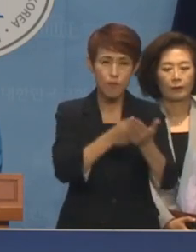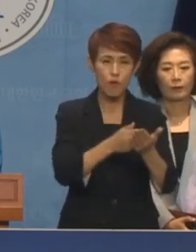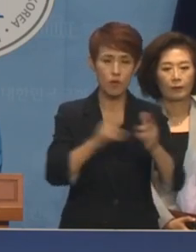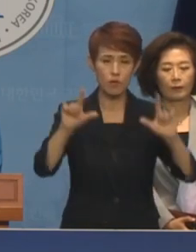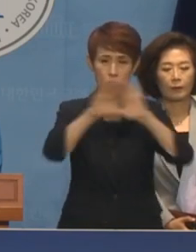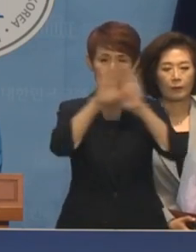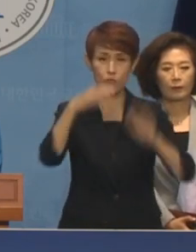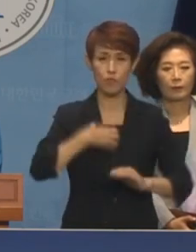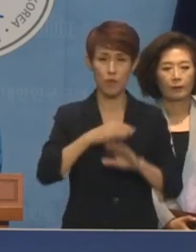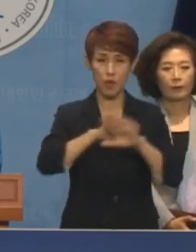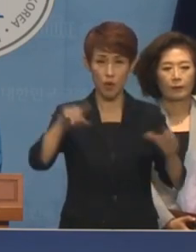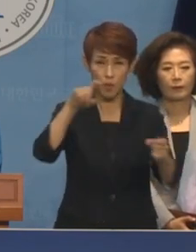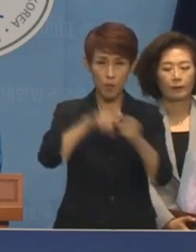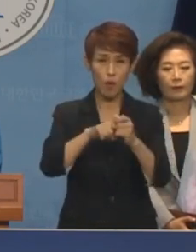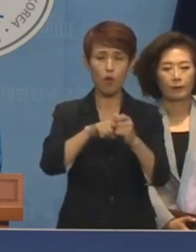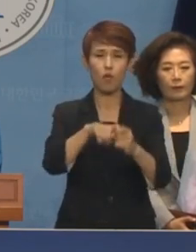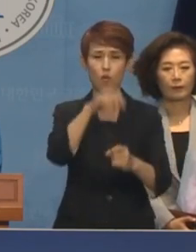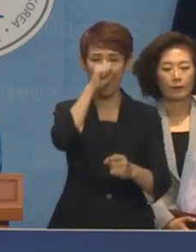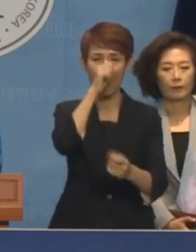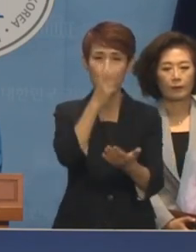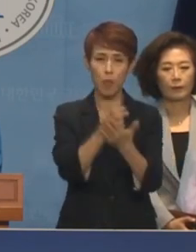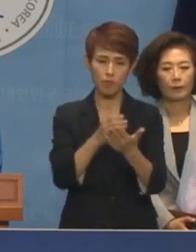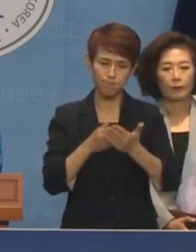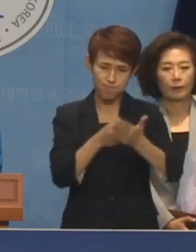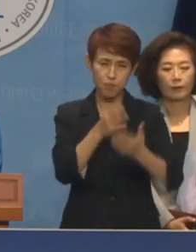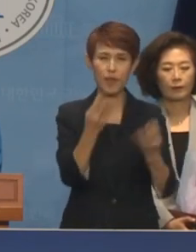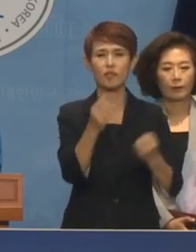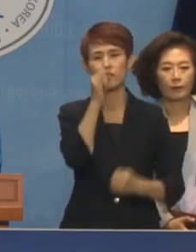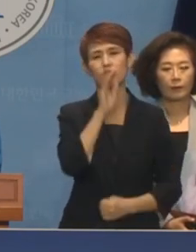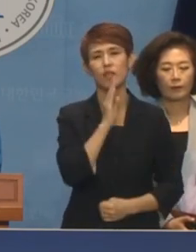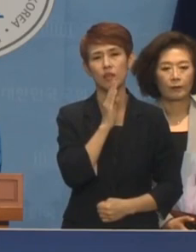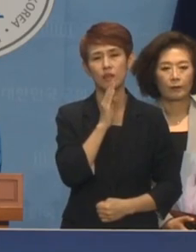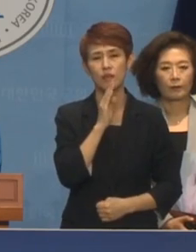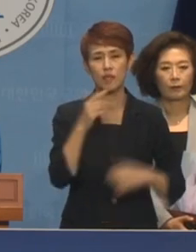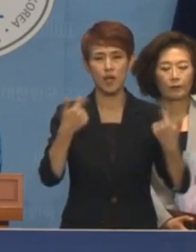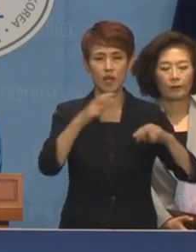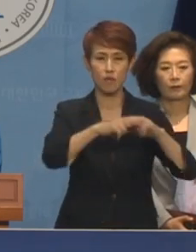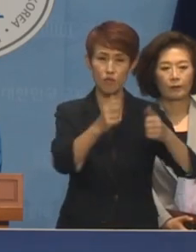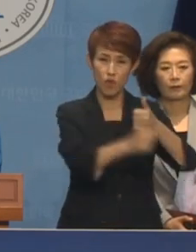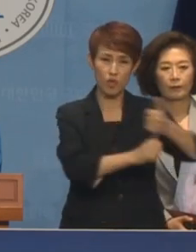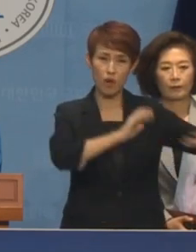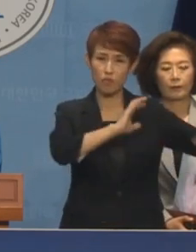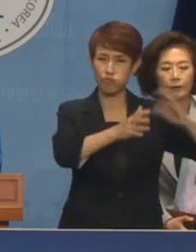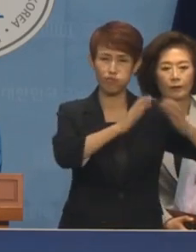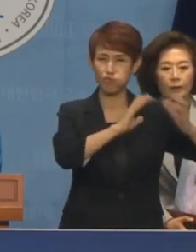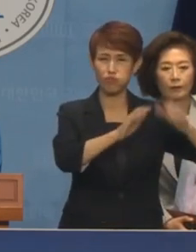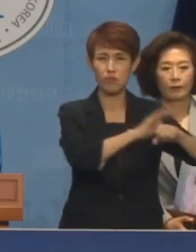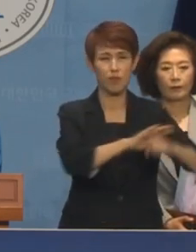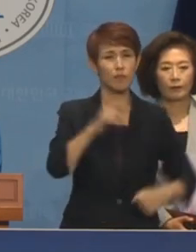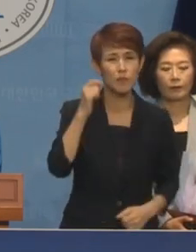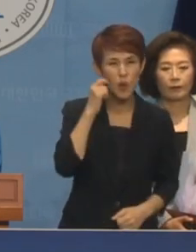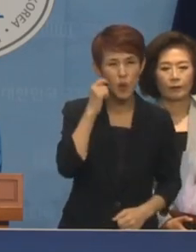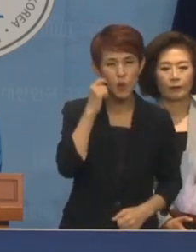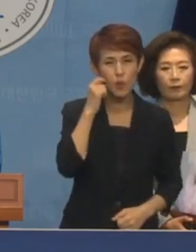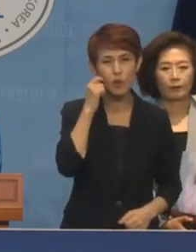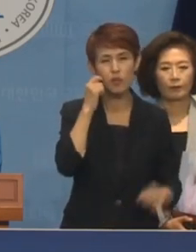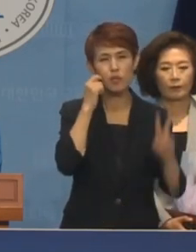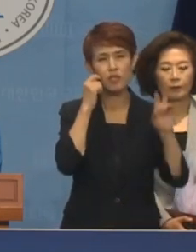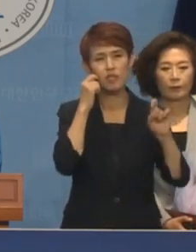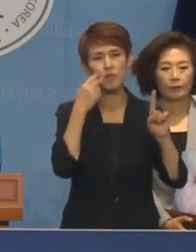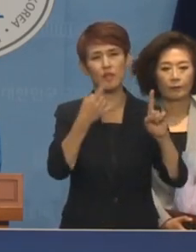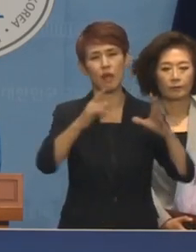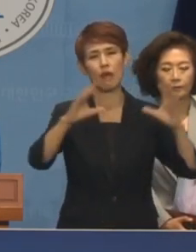해결을 위한 좋은 취지의 법안들도 많았는데요. 상임위에서 제대로 된 토론을 거치지 못하고 임기가 종료된